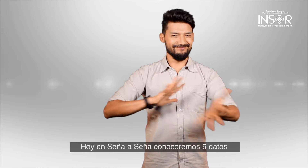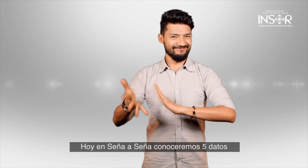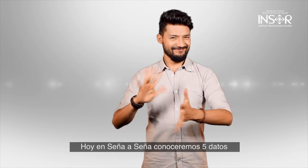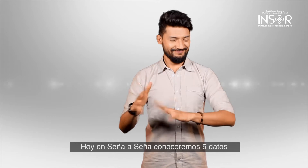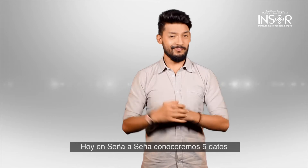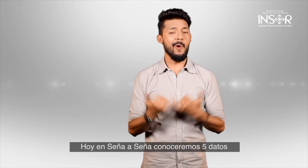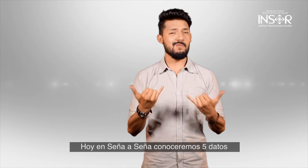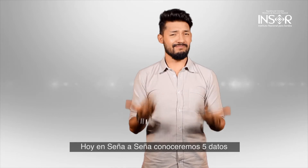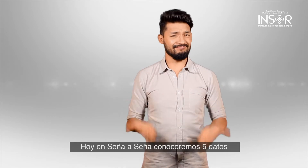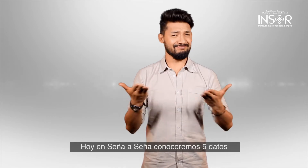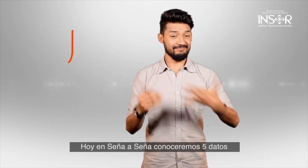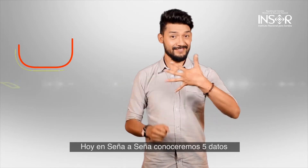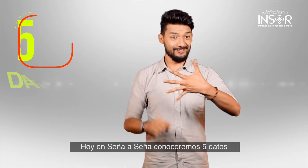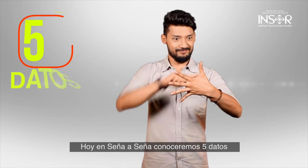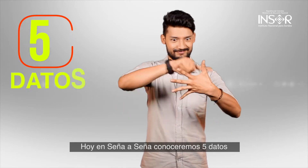Hoy en Seña a Seña conoceremos 5 datos